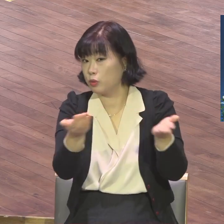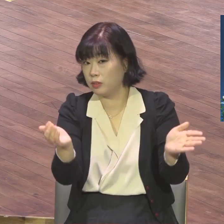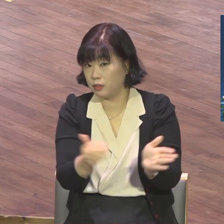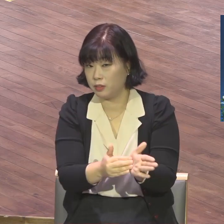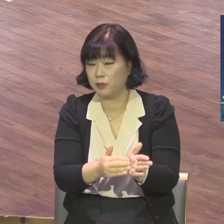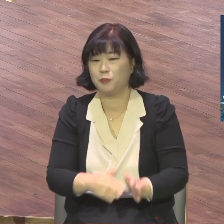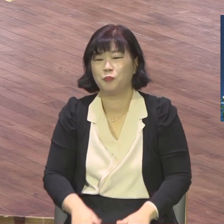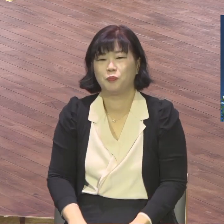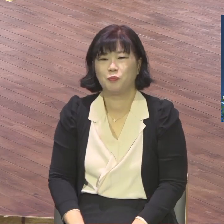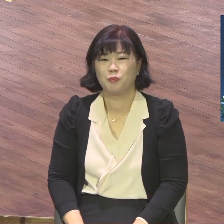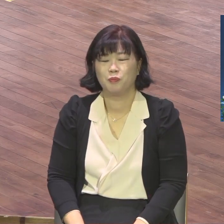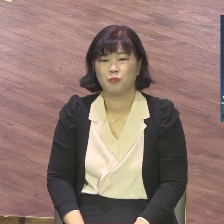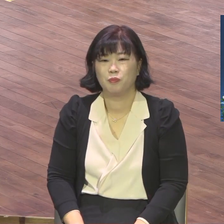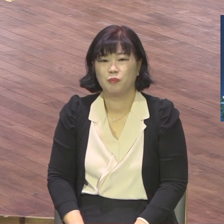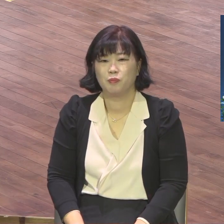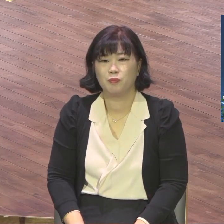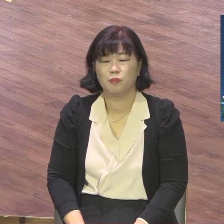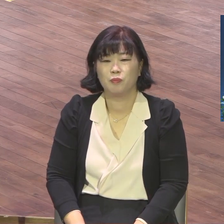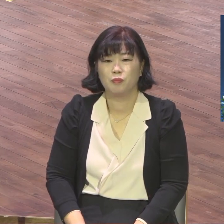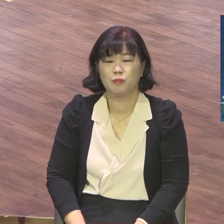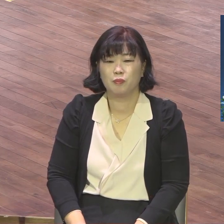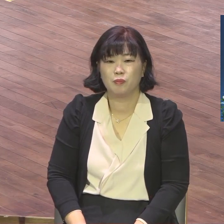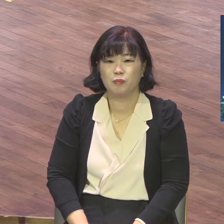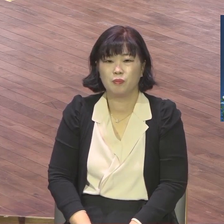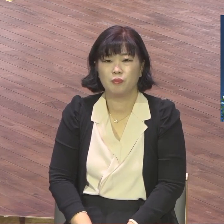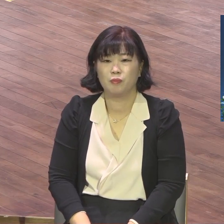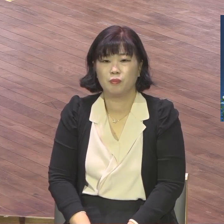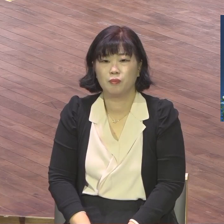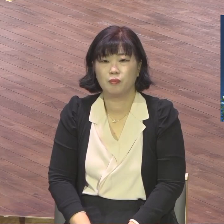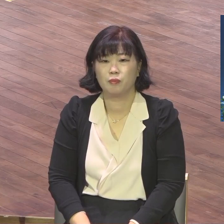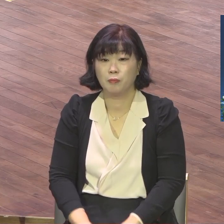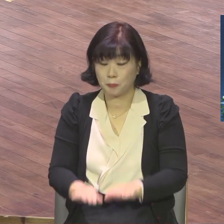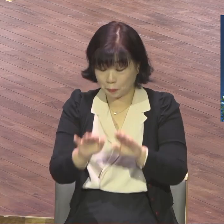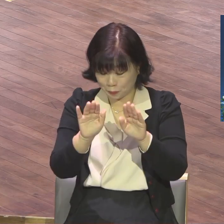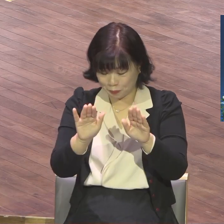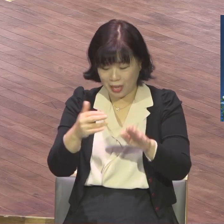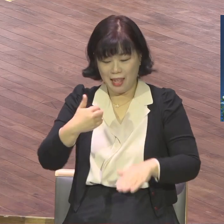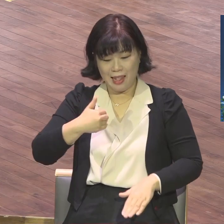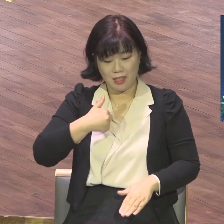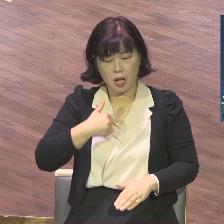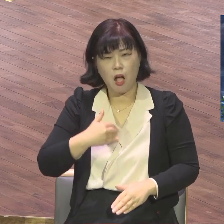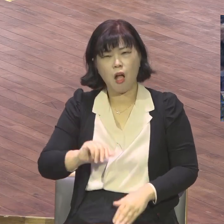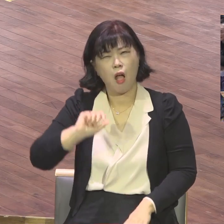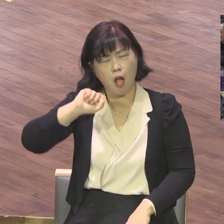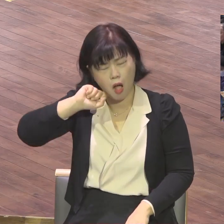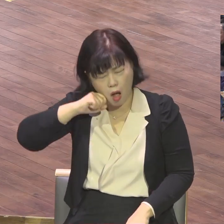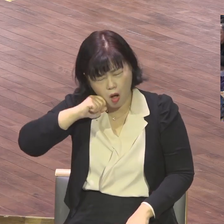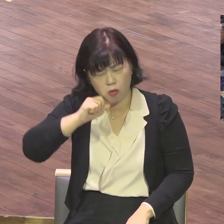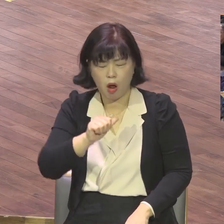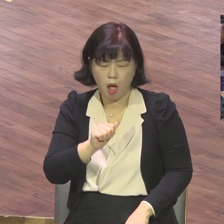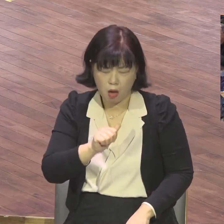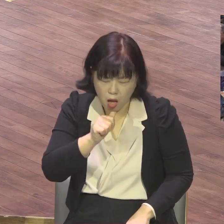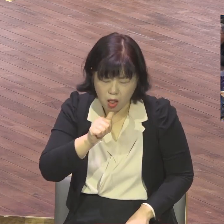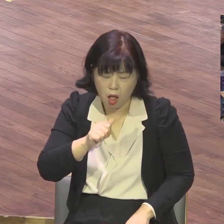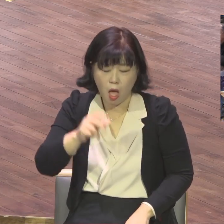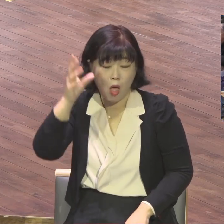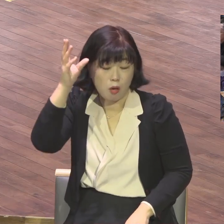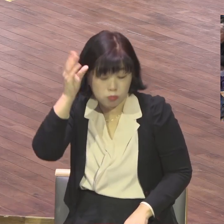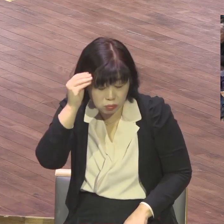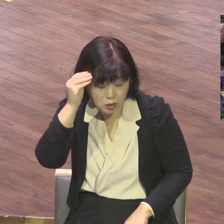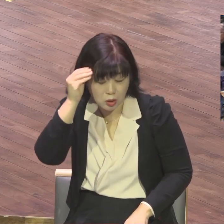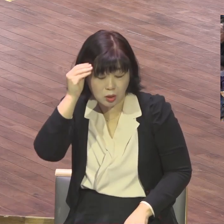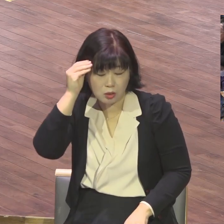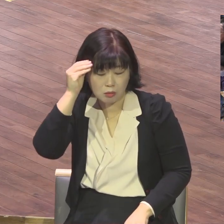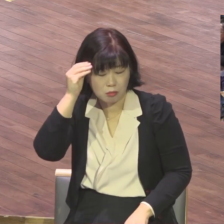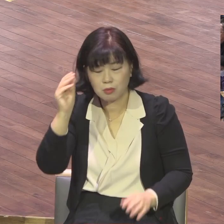먹든지 상관없이, 내 행편 상관없이, 내 꼬라지 상관없이 예수가 그리스도 모든 문제 해결자. 아니